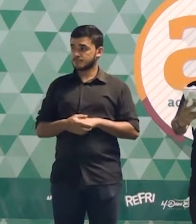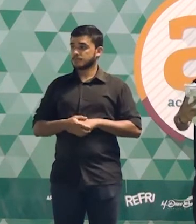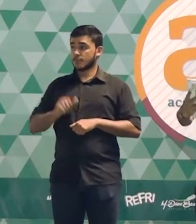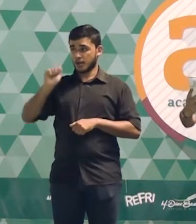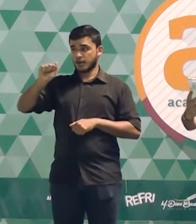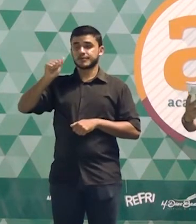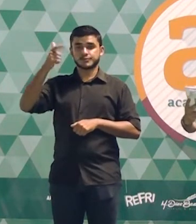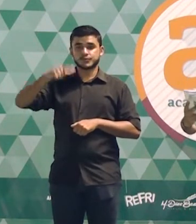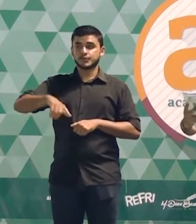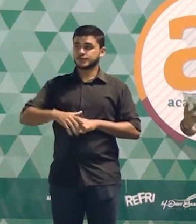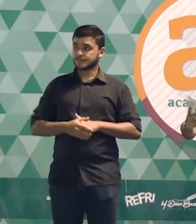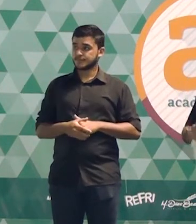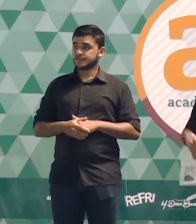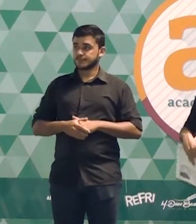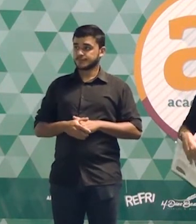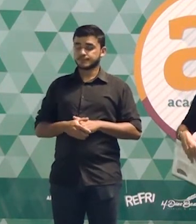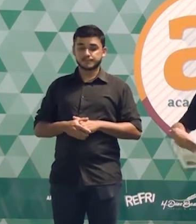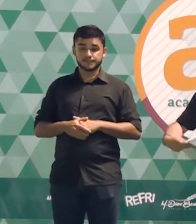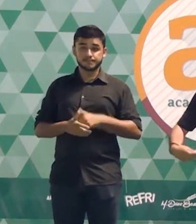amor.